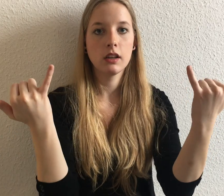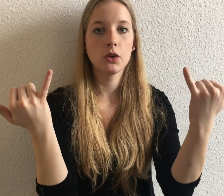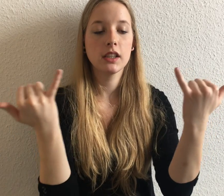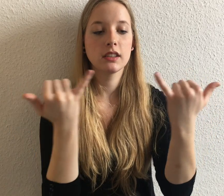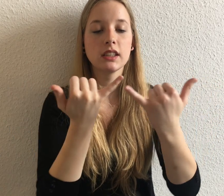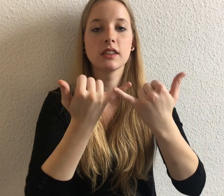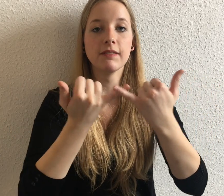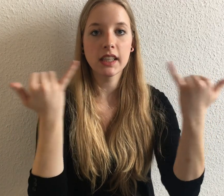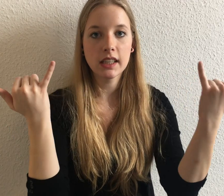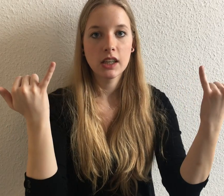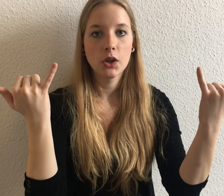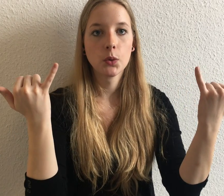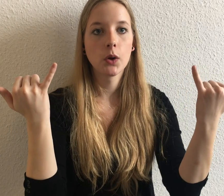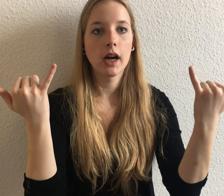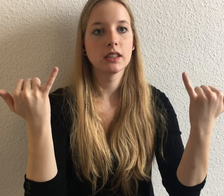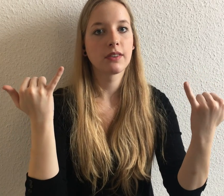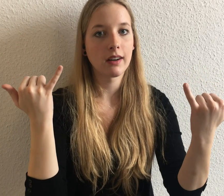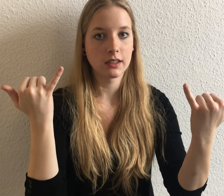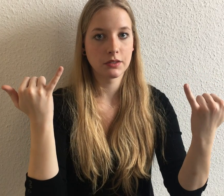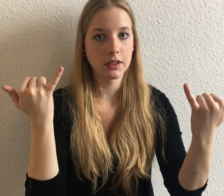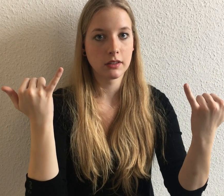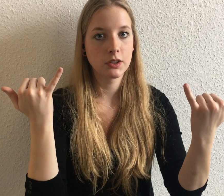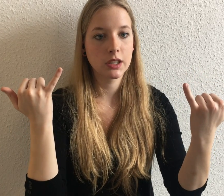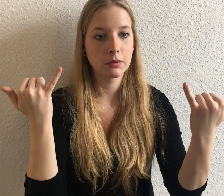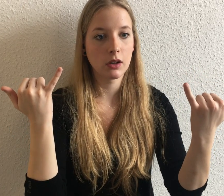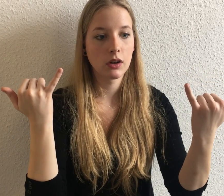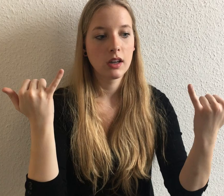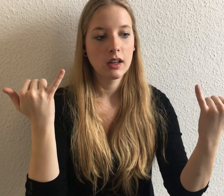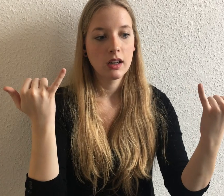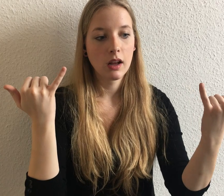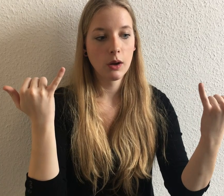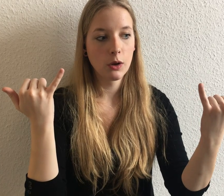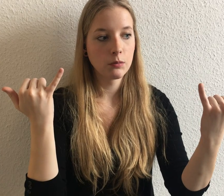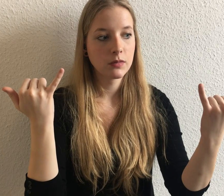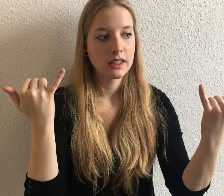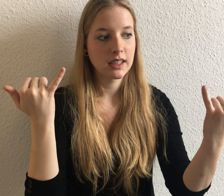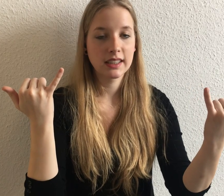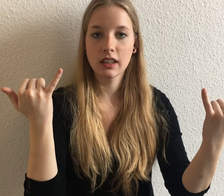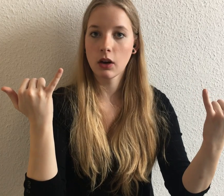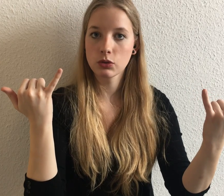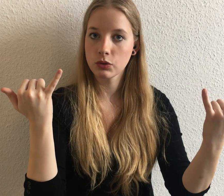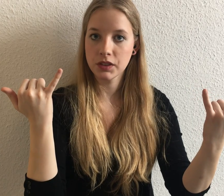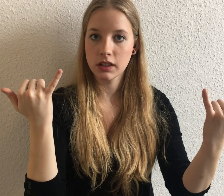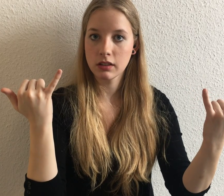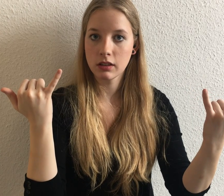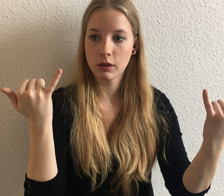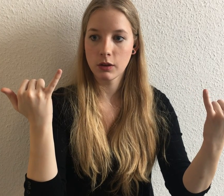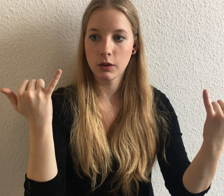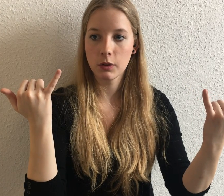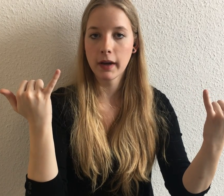Natürlich ist dieses W nur als Frage definiert. Natürlich gibt es auch, das ist genauso wie mein